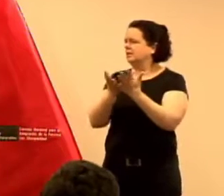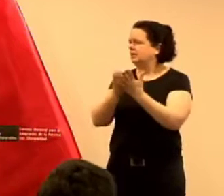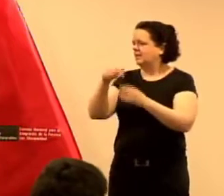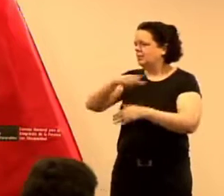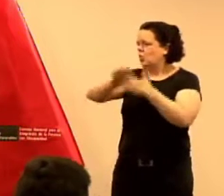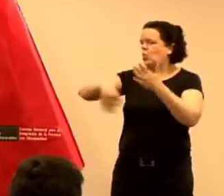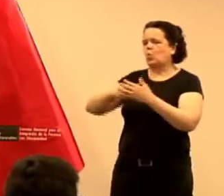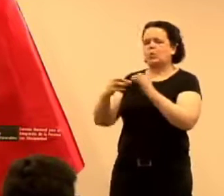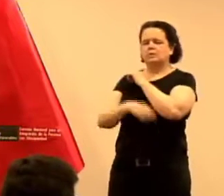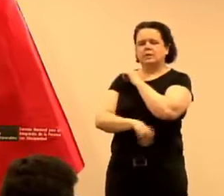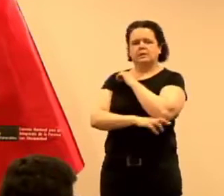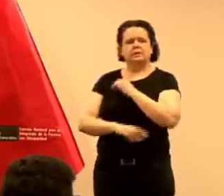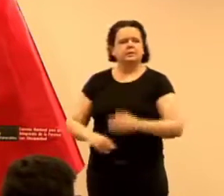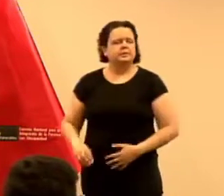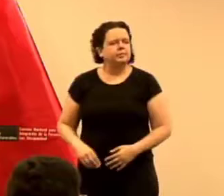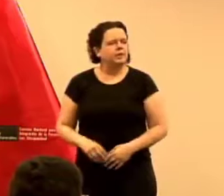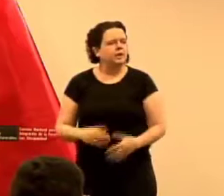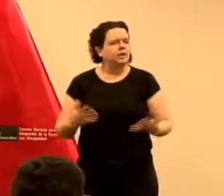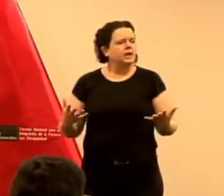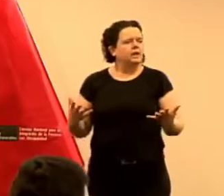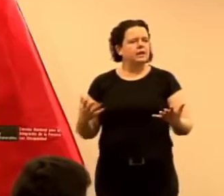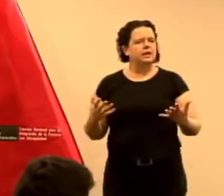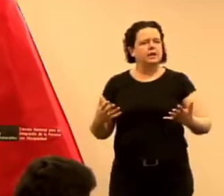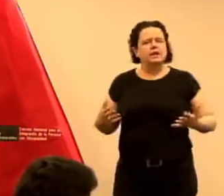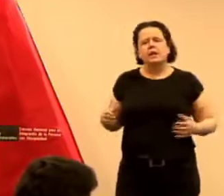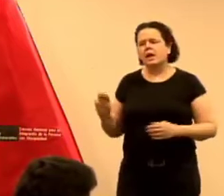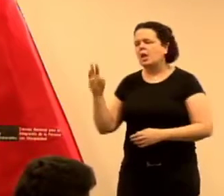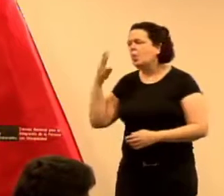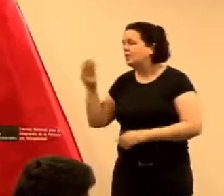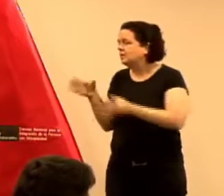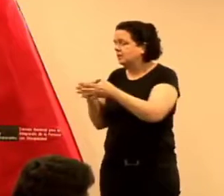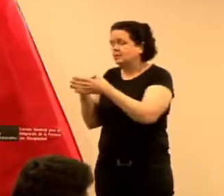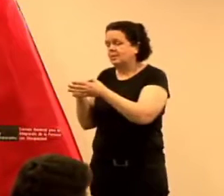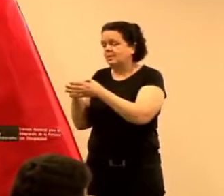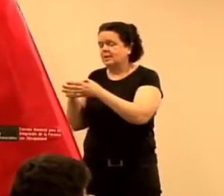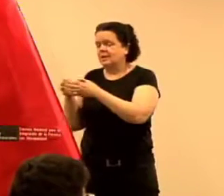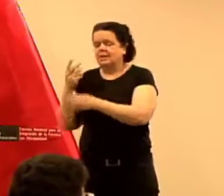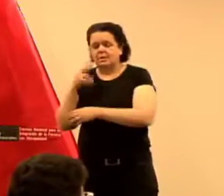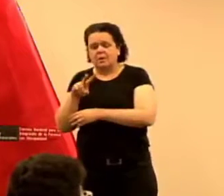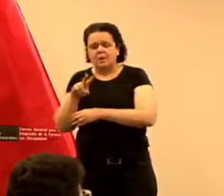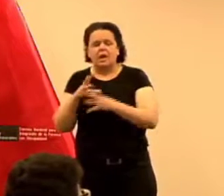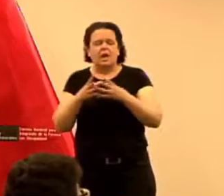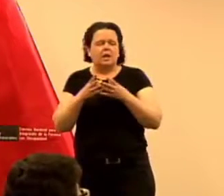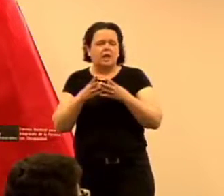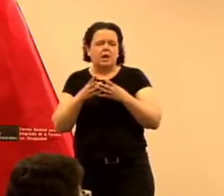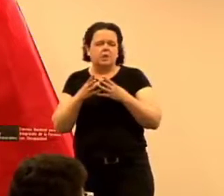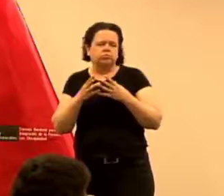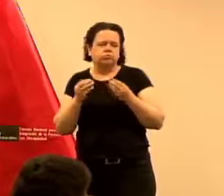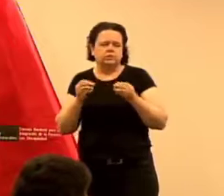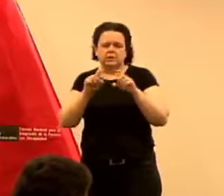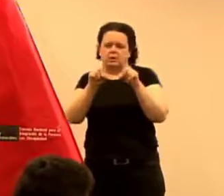los países. Y el Grupo de Washington se dio cuenta que la mayoría o casi todas